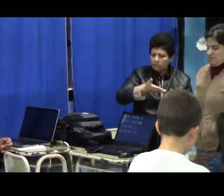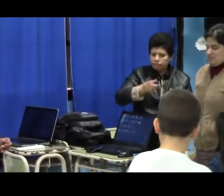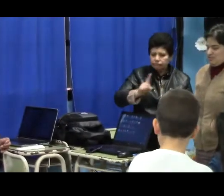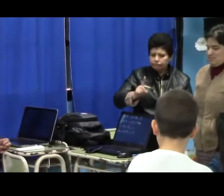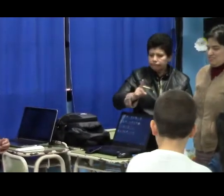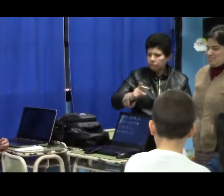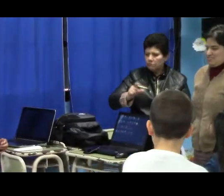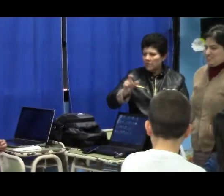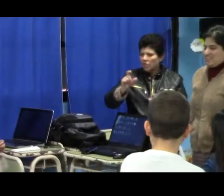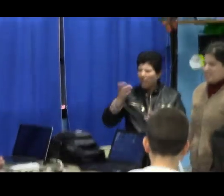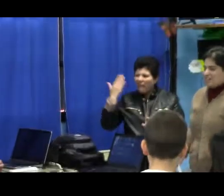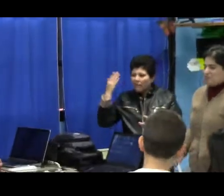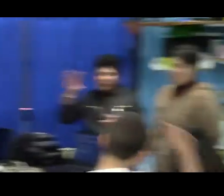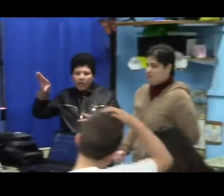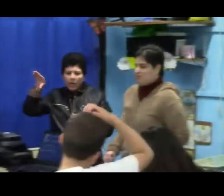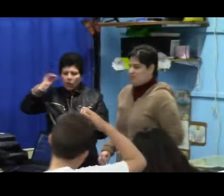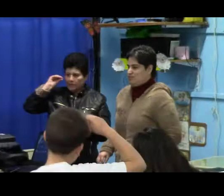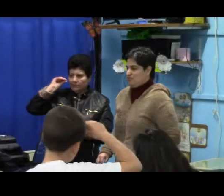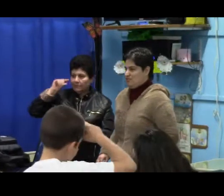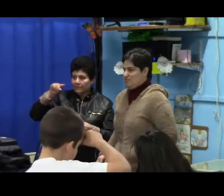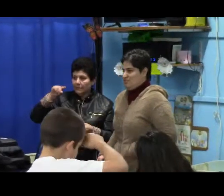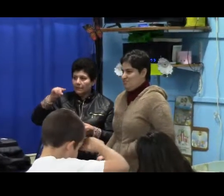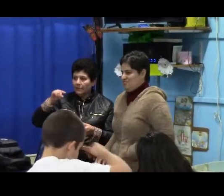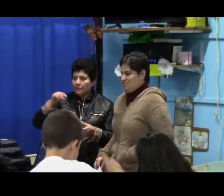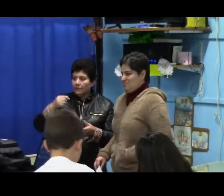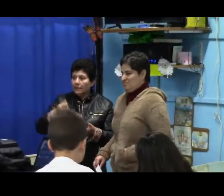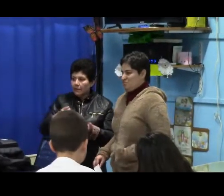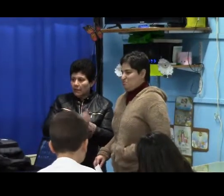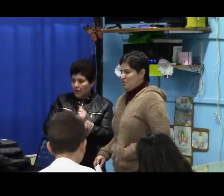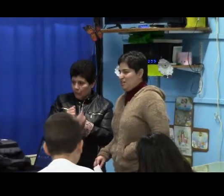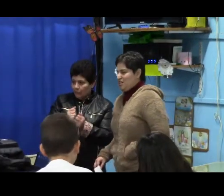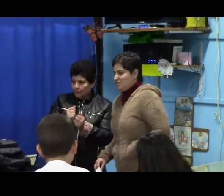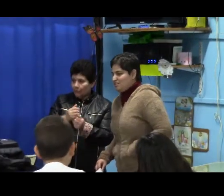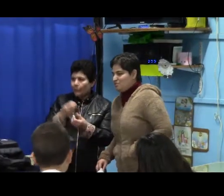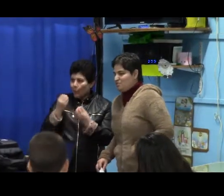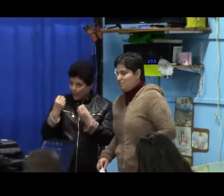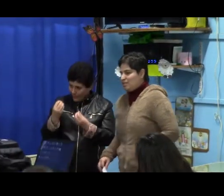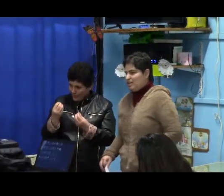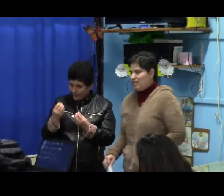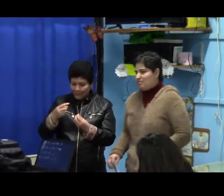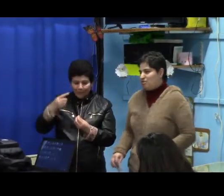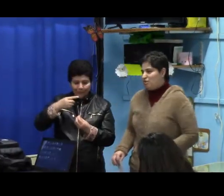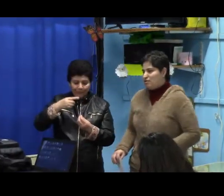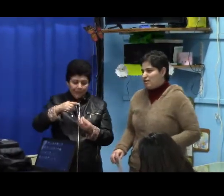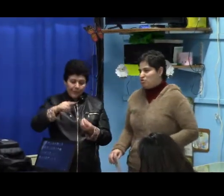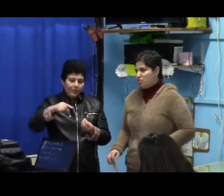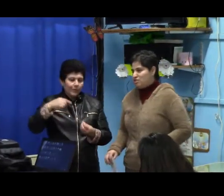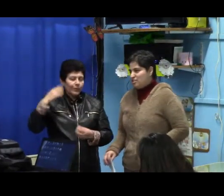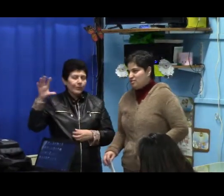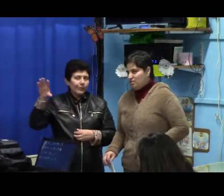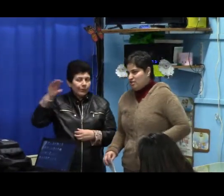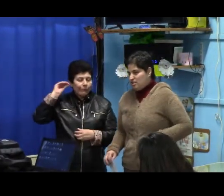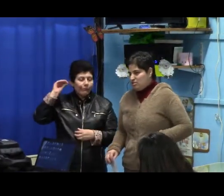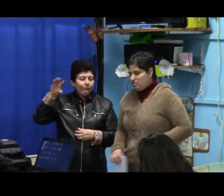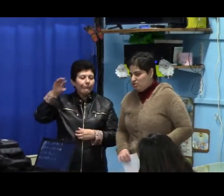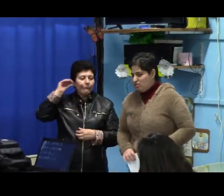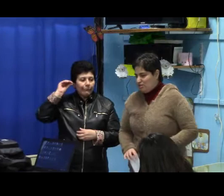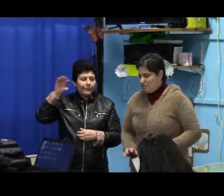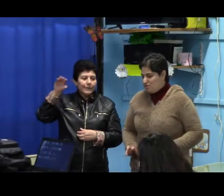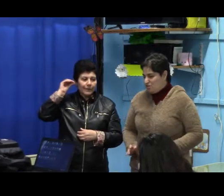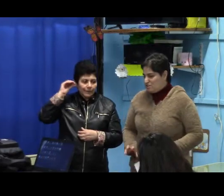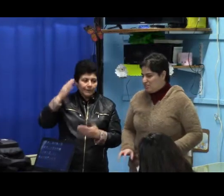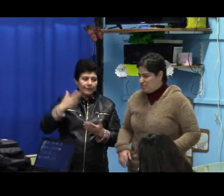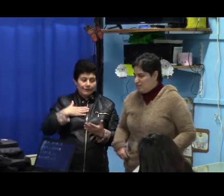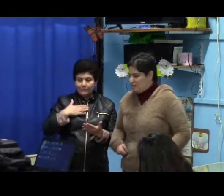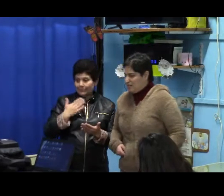cassette. Bien. Y ahí cambió. Claro. ¿Por qué? Porque el cassette lo había hecho ella. Entonces lo